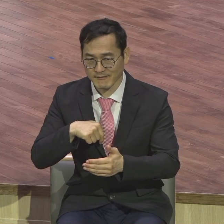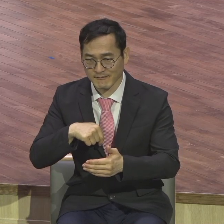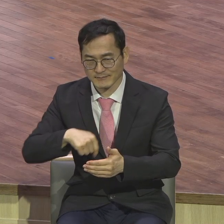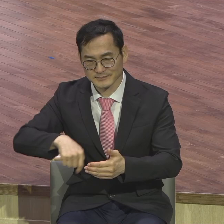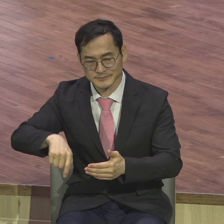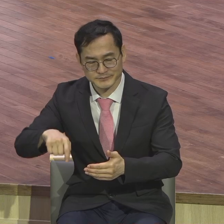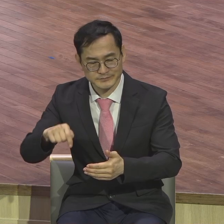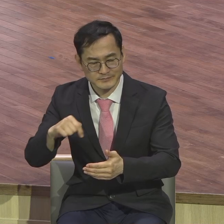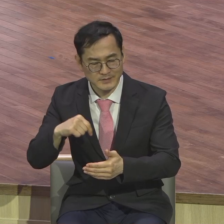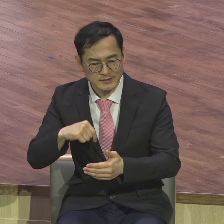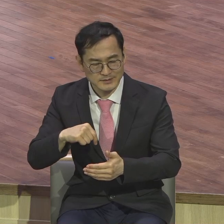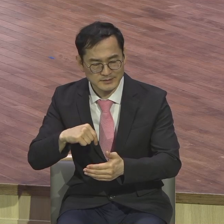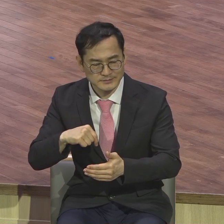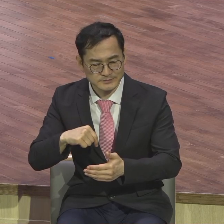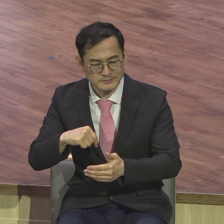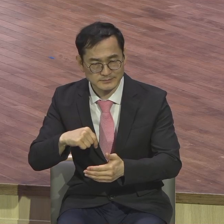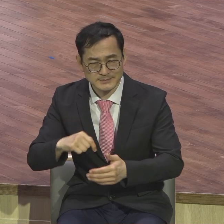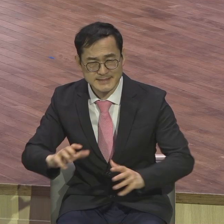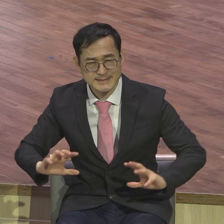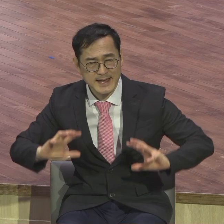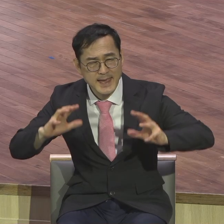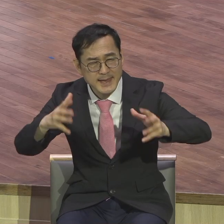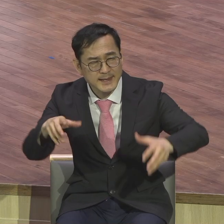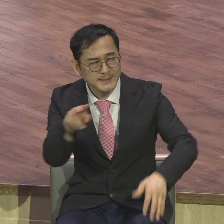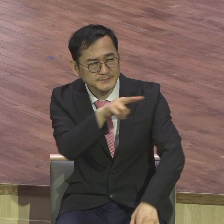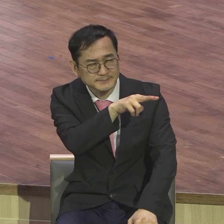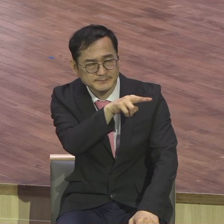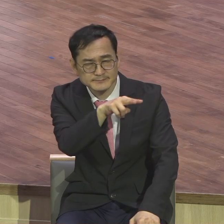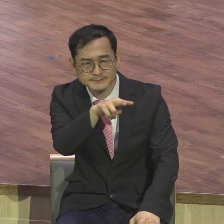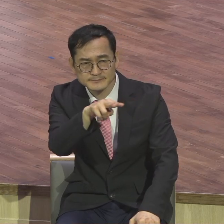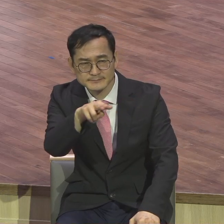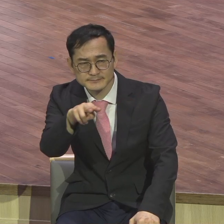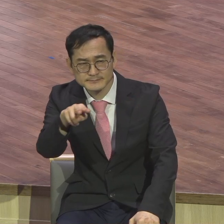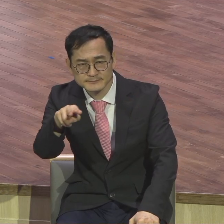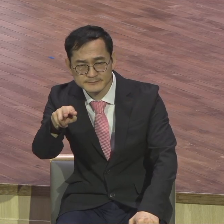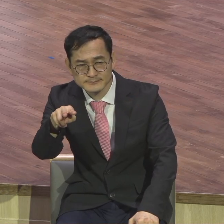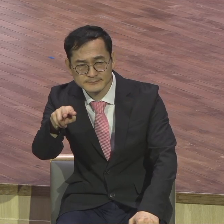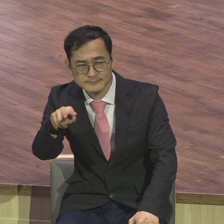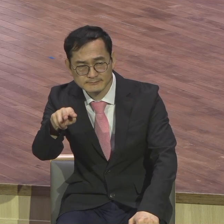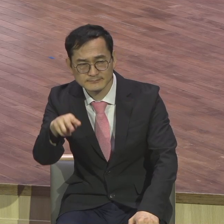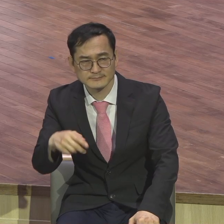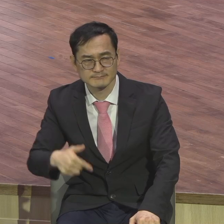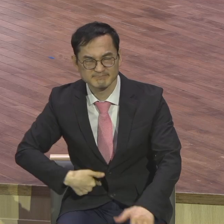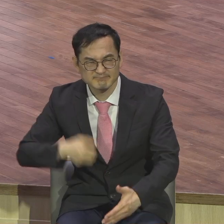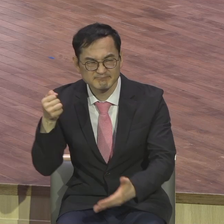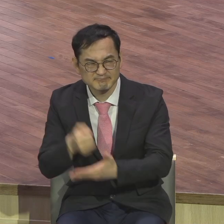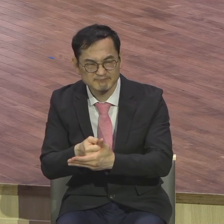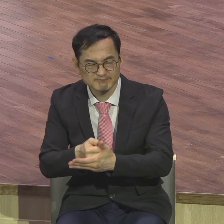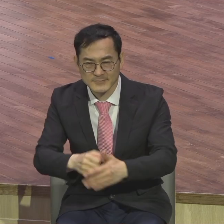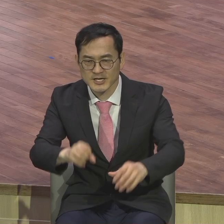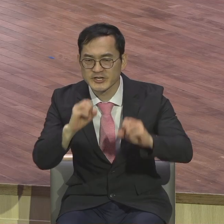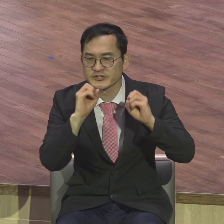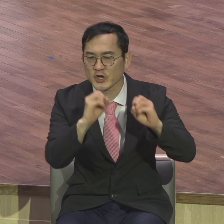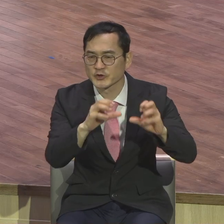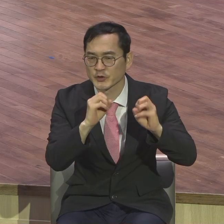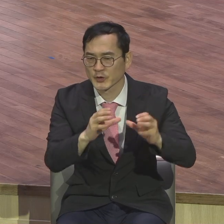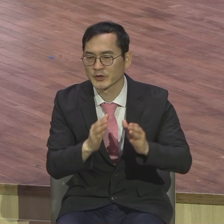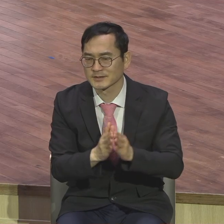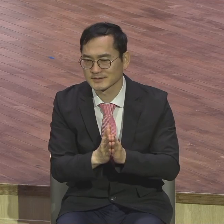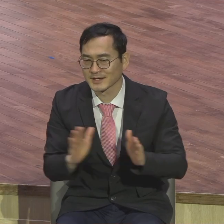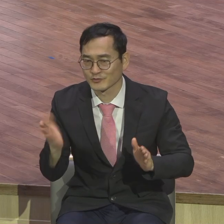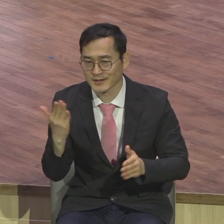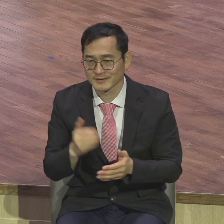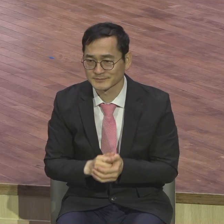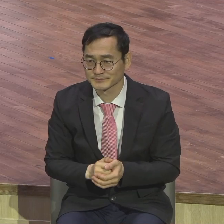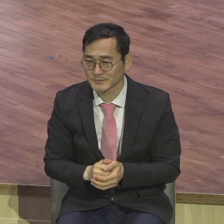복음 안에서 세계화를 보는 성교를 깨닫게 돼요. 우리 정무수